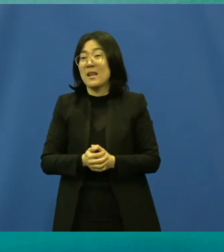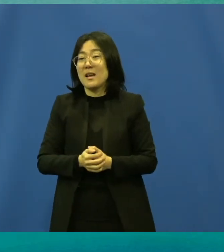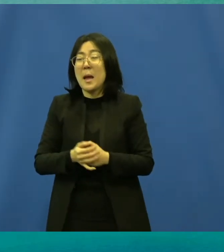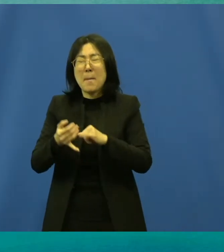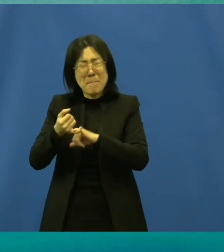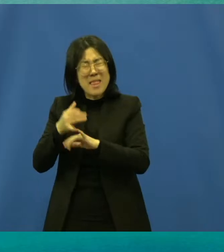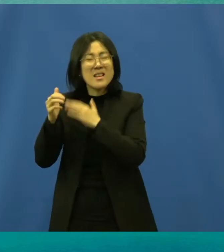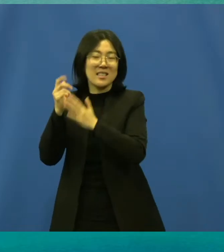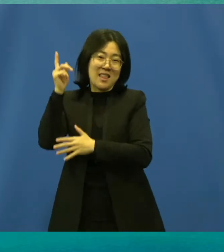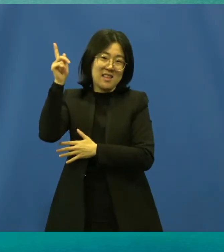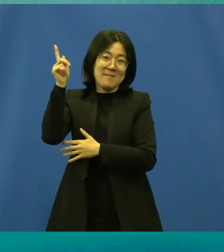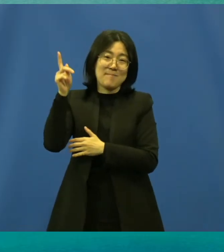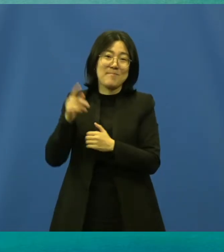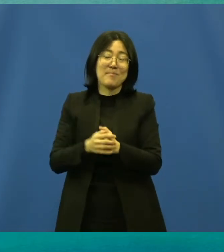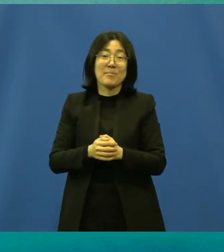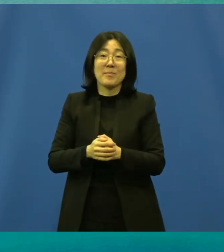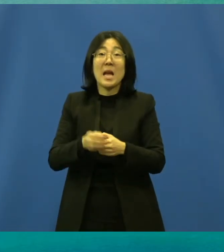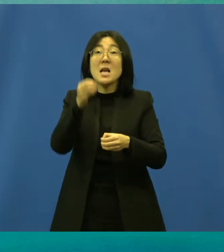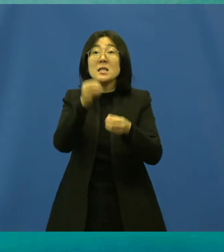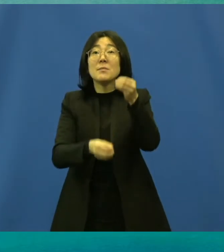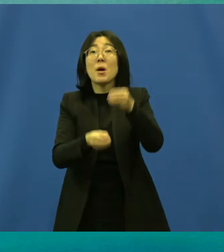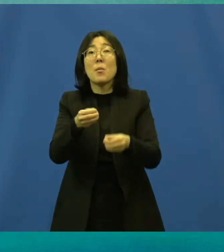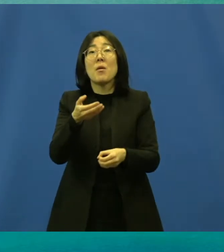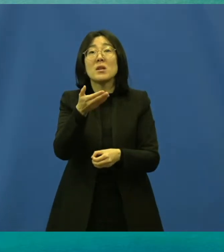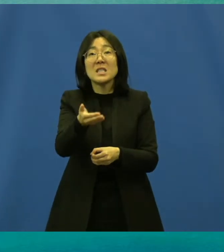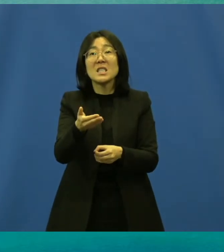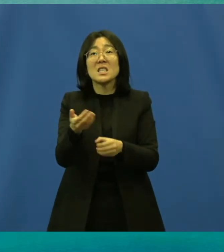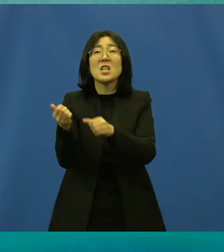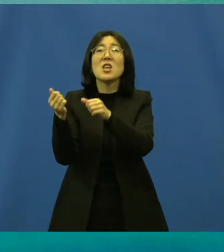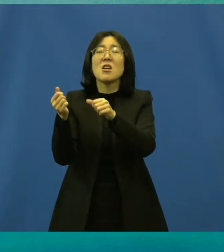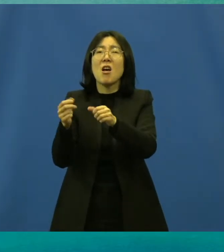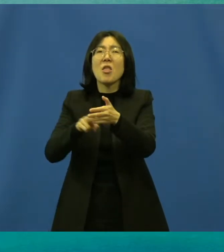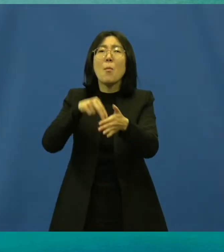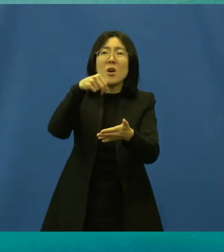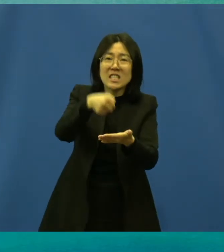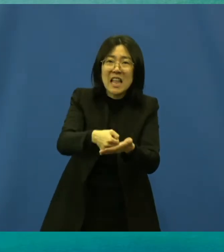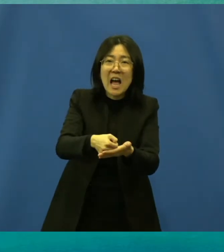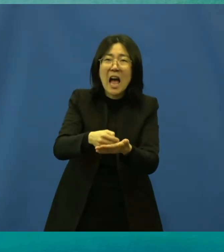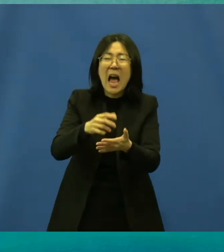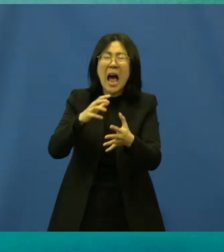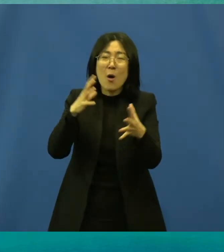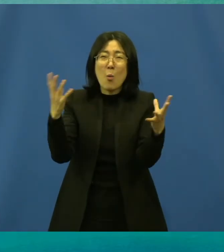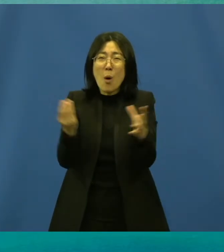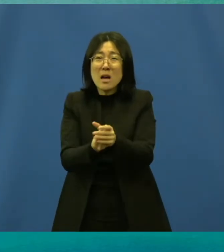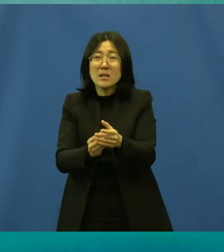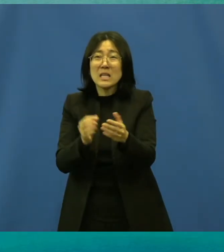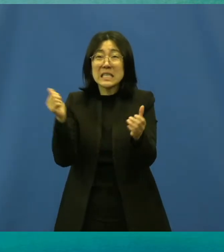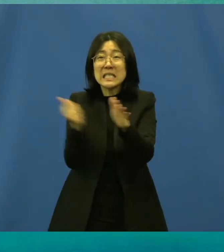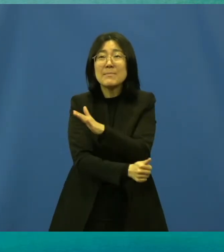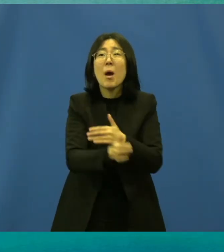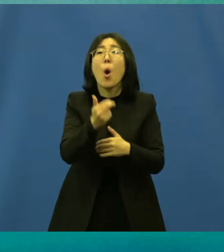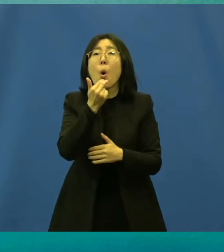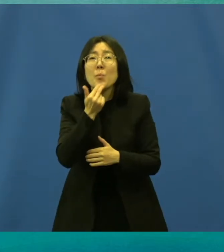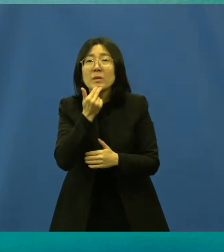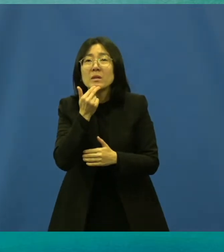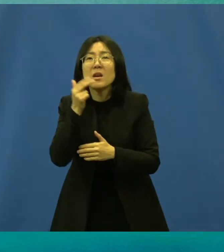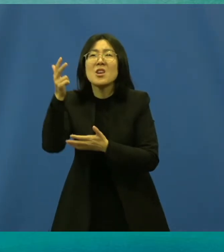시편 37편 24절을 보면 그는 넘어지나 아주 엎드러지지 아니함은 여호와께서 그의